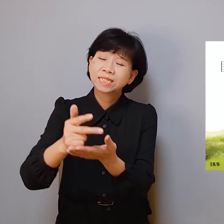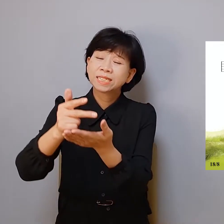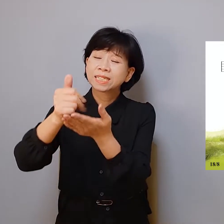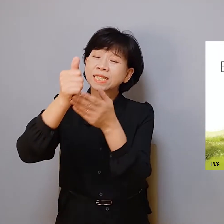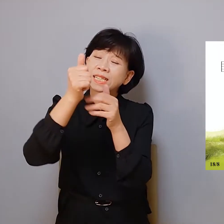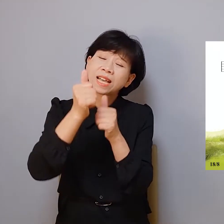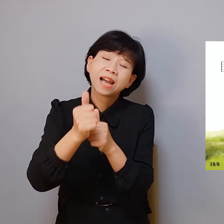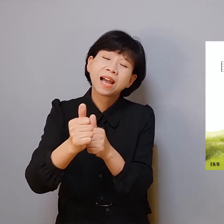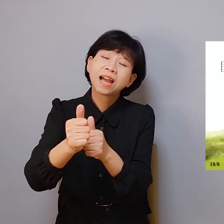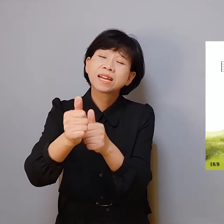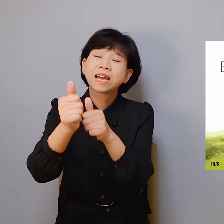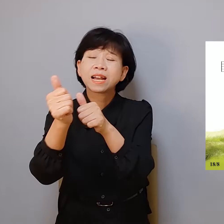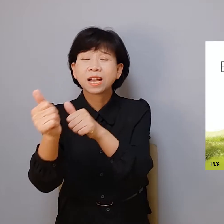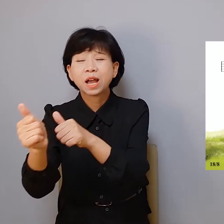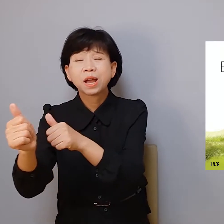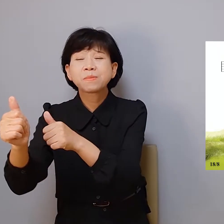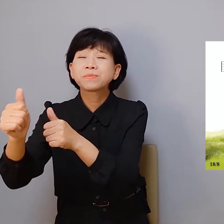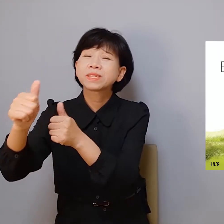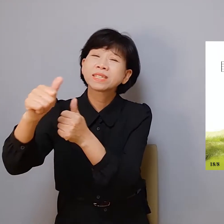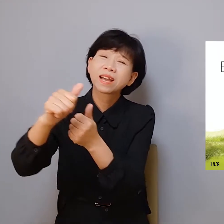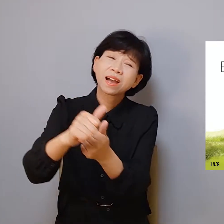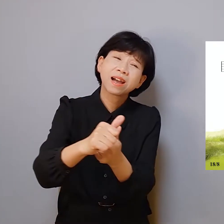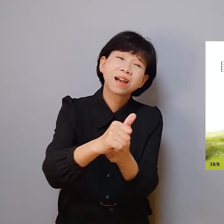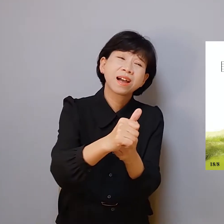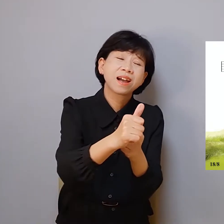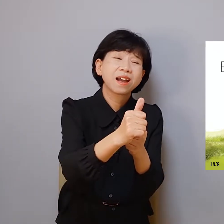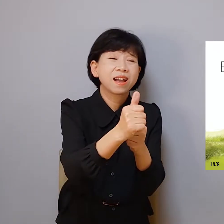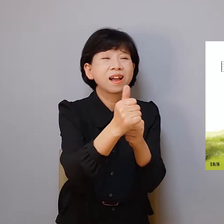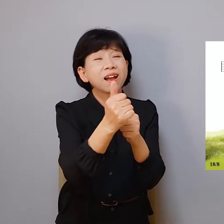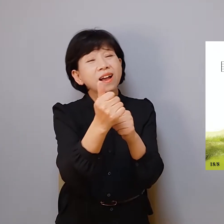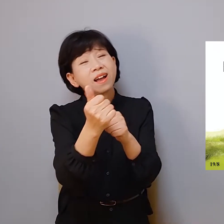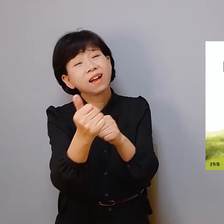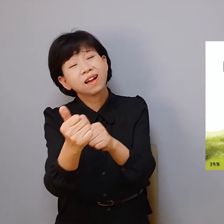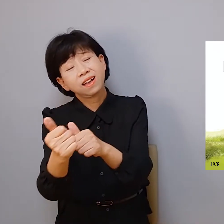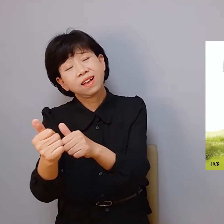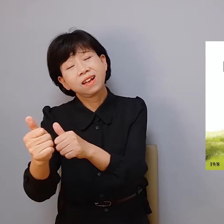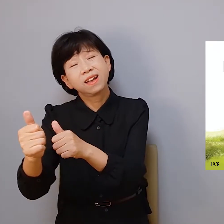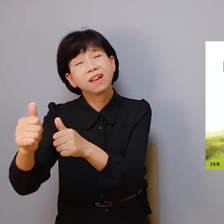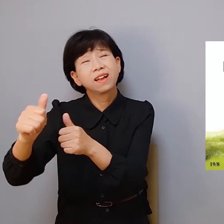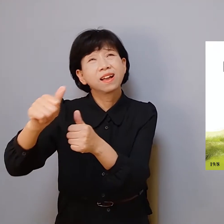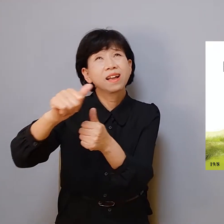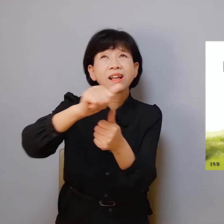우리 그 길 따라갑니다.